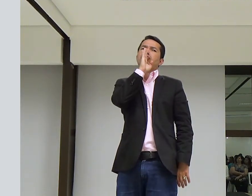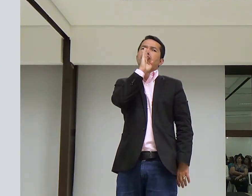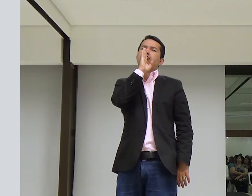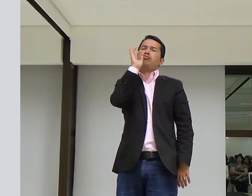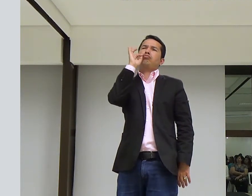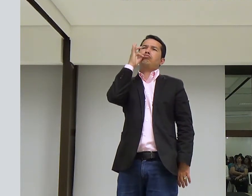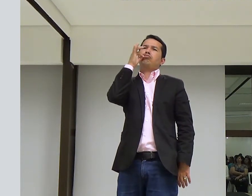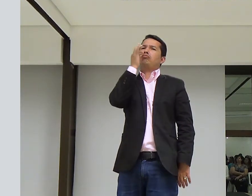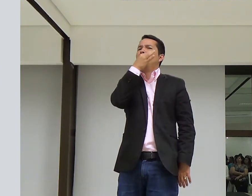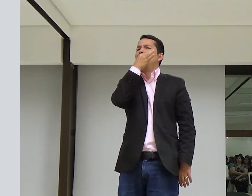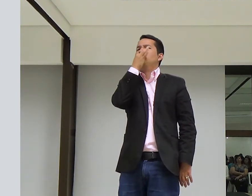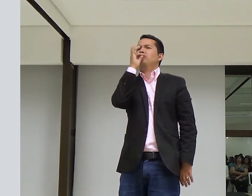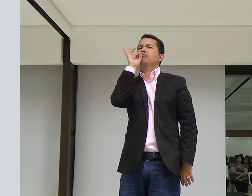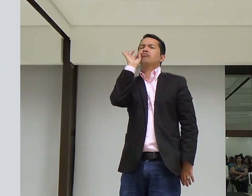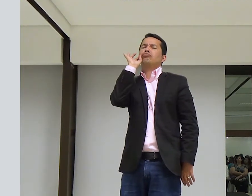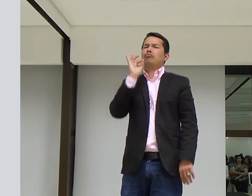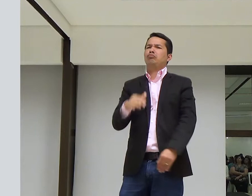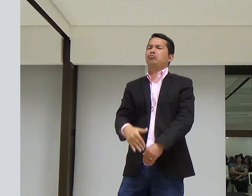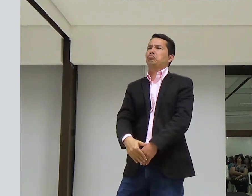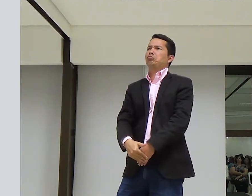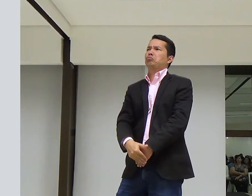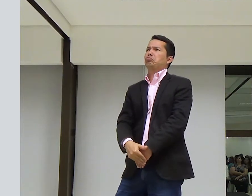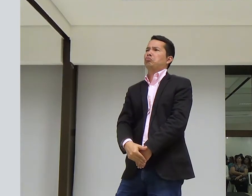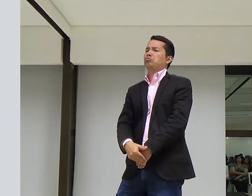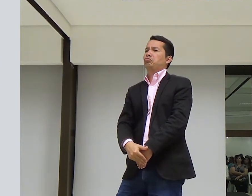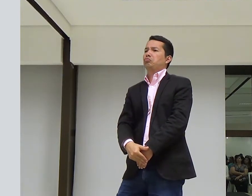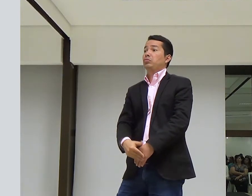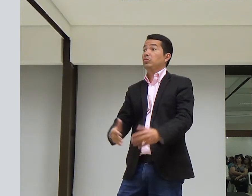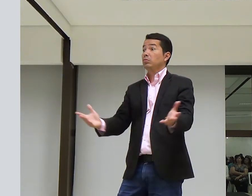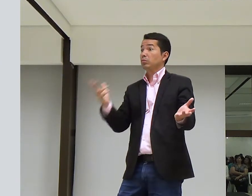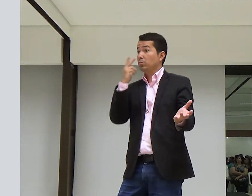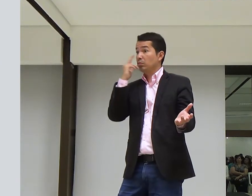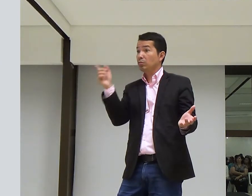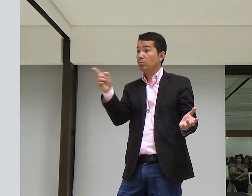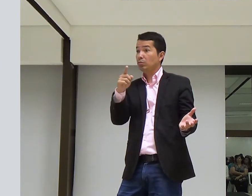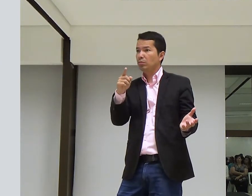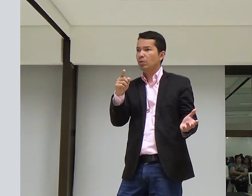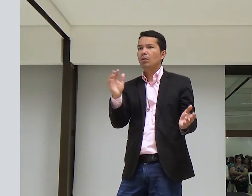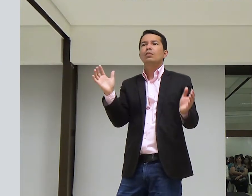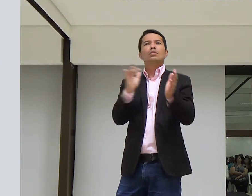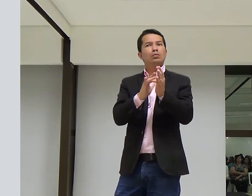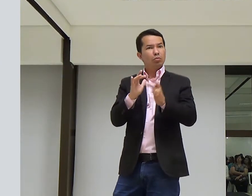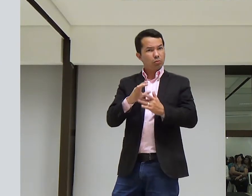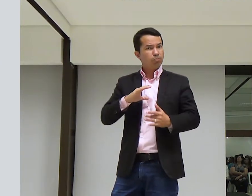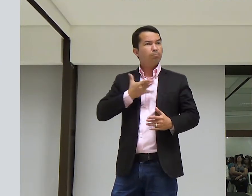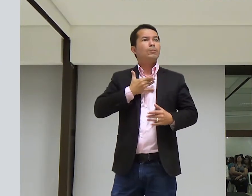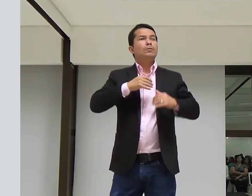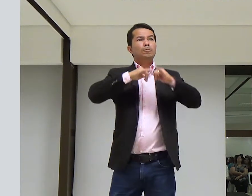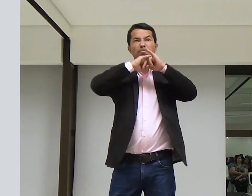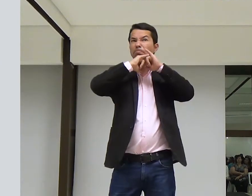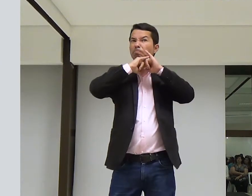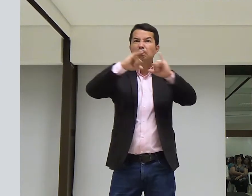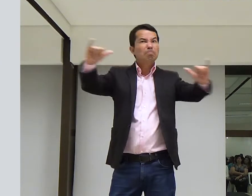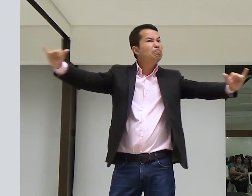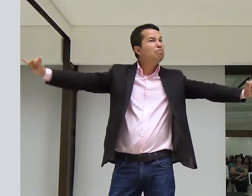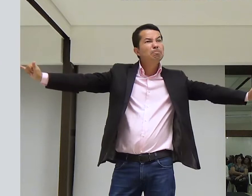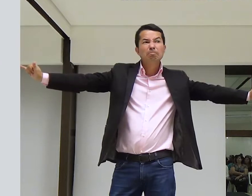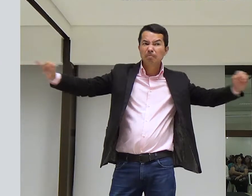calado? Sim. Silêncio total. Como que Jesus fez? Jesus foi